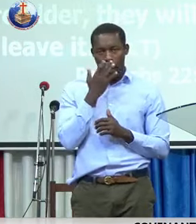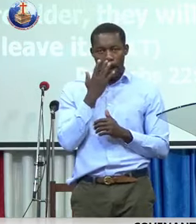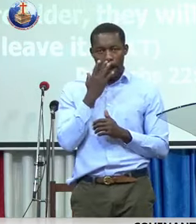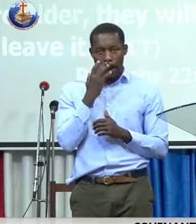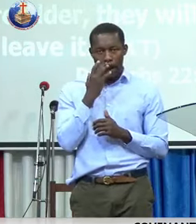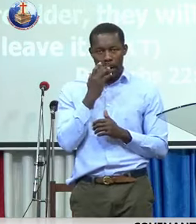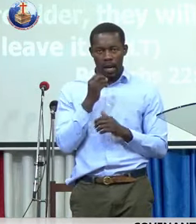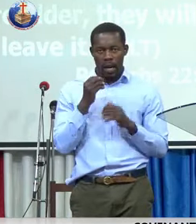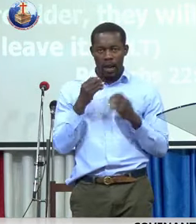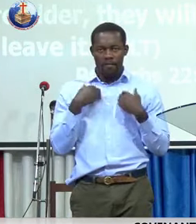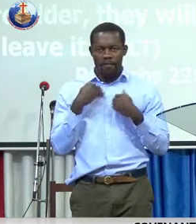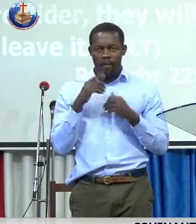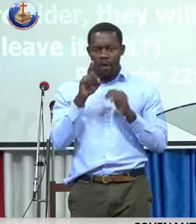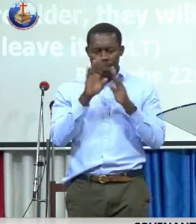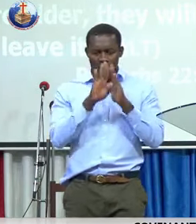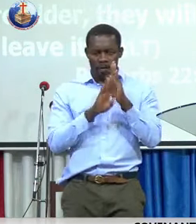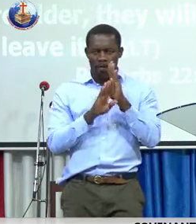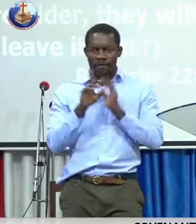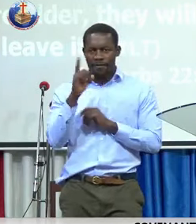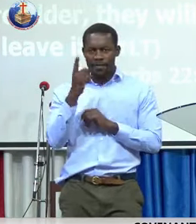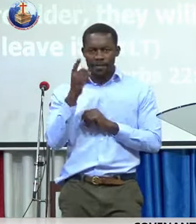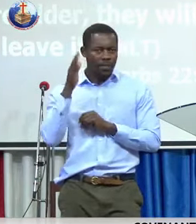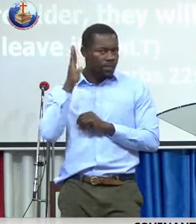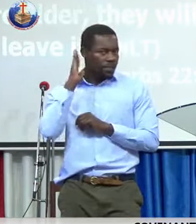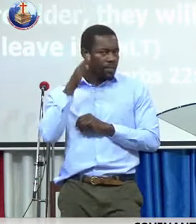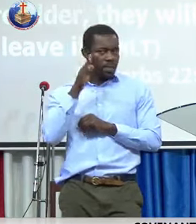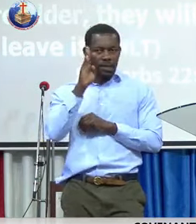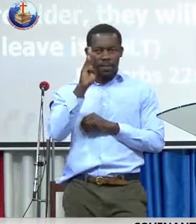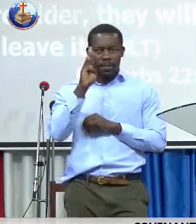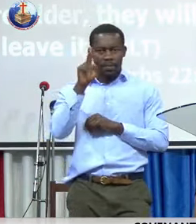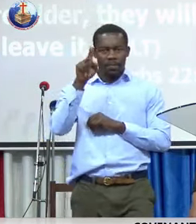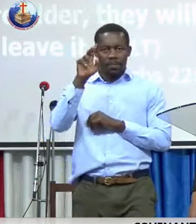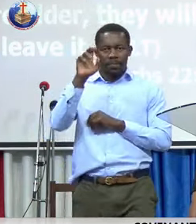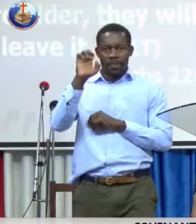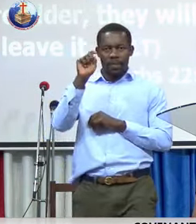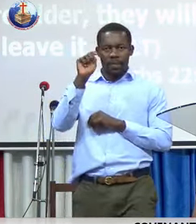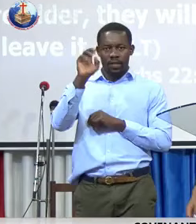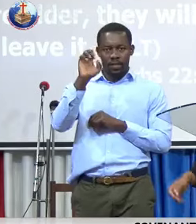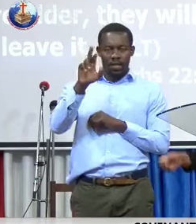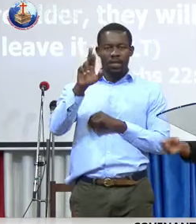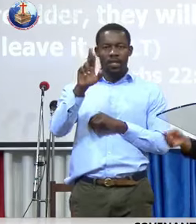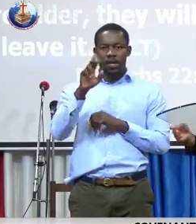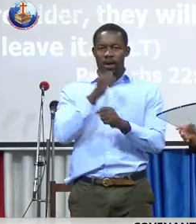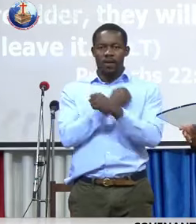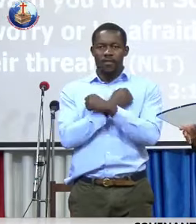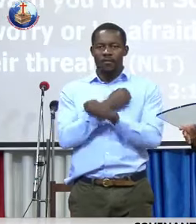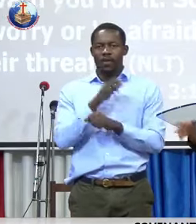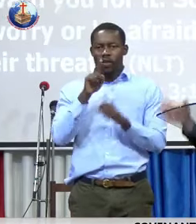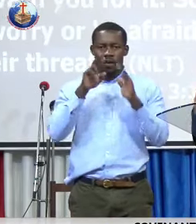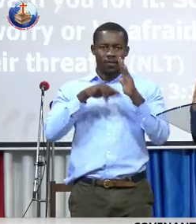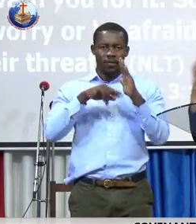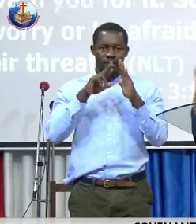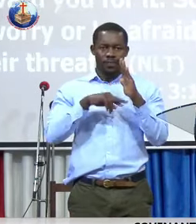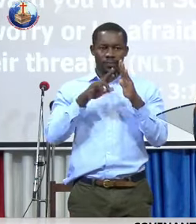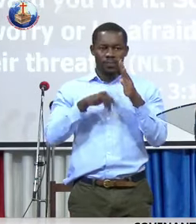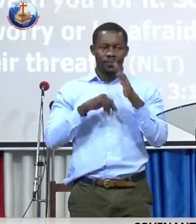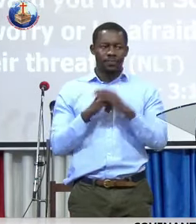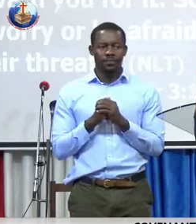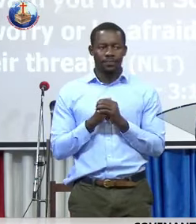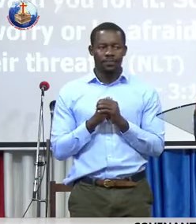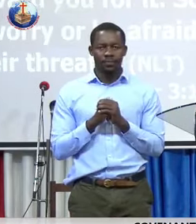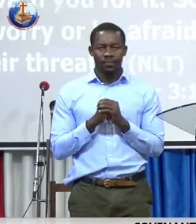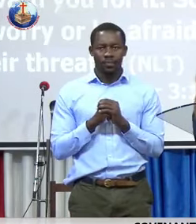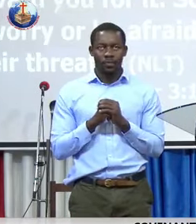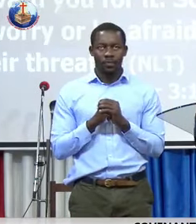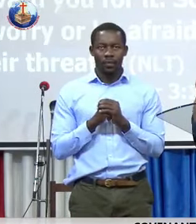There's a scripture I like in 1 Peter chapter 3 verse 14 to 16. Kuna maandiko napenda katika Petro wa kwanza 3 mstari wa 14 hadi